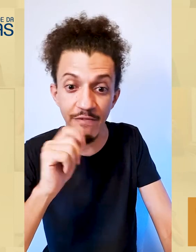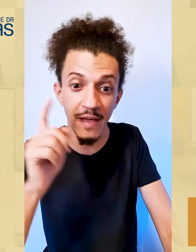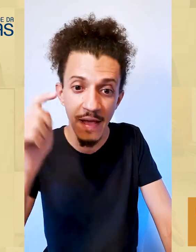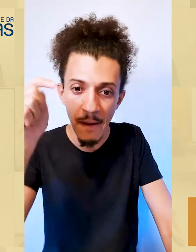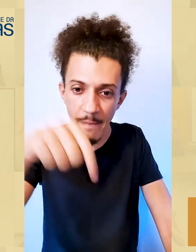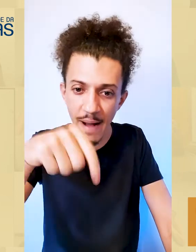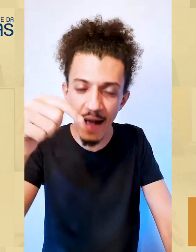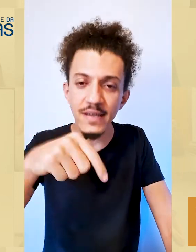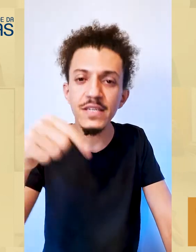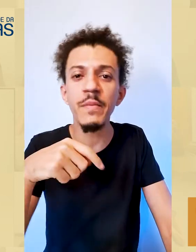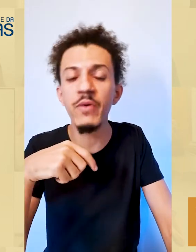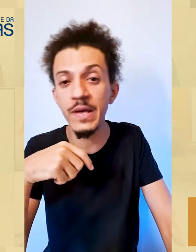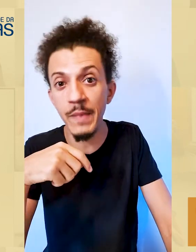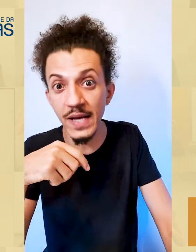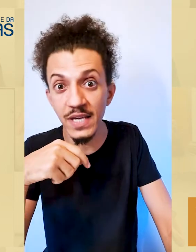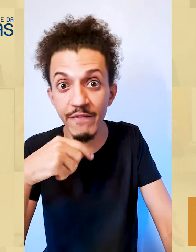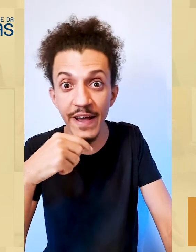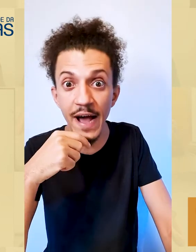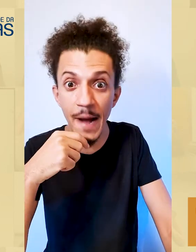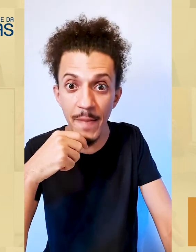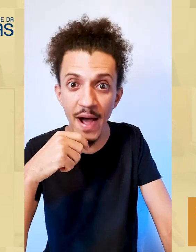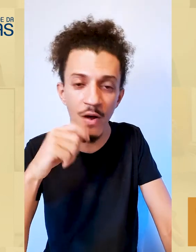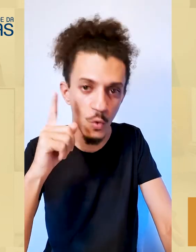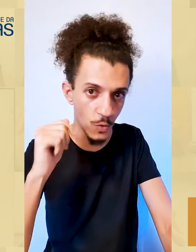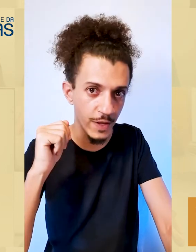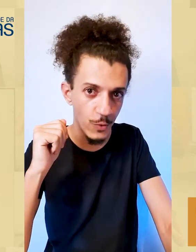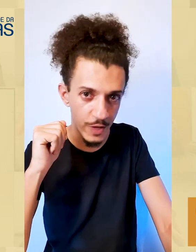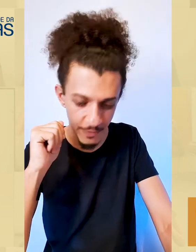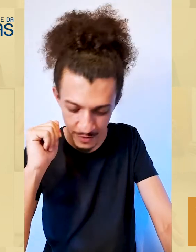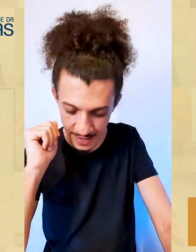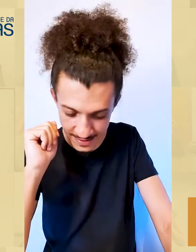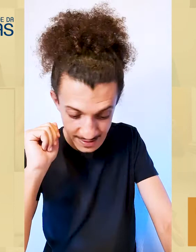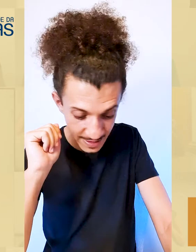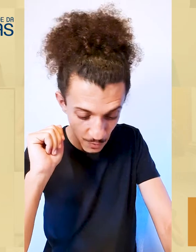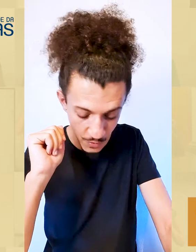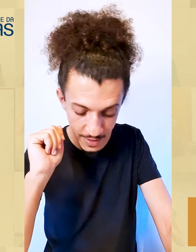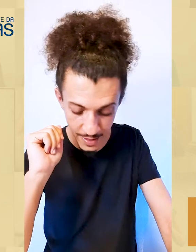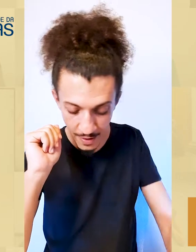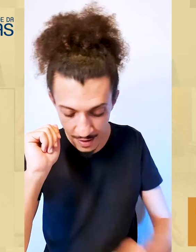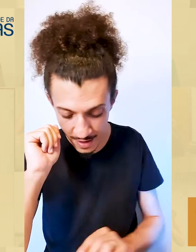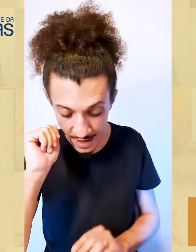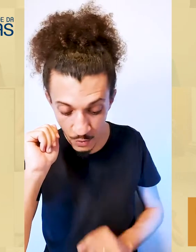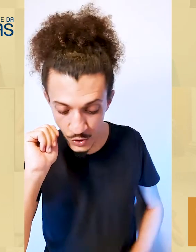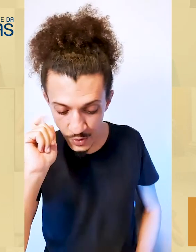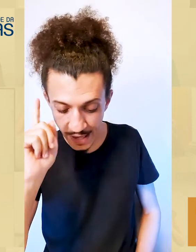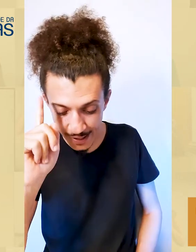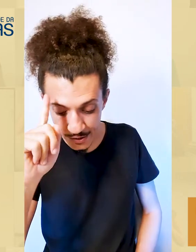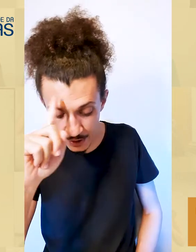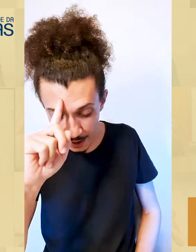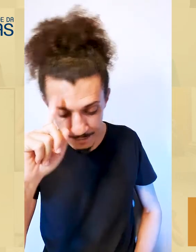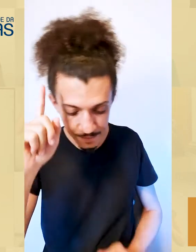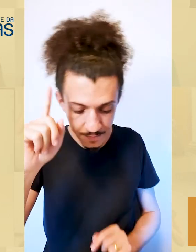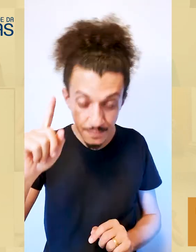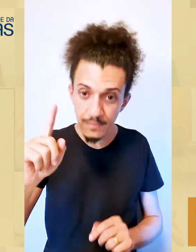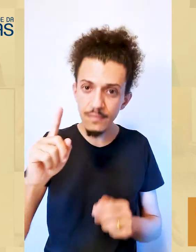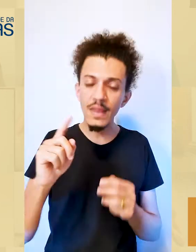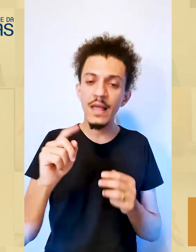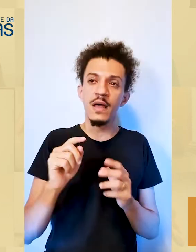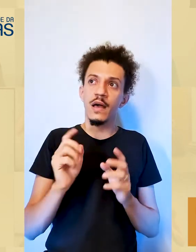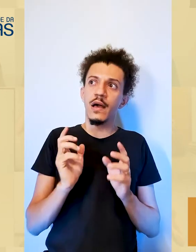a live, marca seu amigo aqui embaixo que ele vai amar o conteúdo que eu vou trazer daqui a pouco aqui em continuidade. E ó,